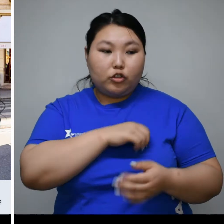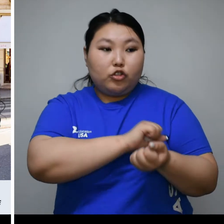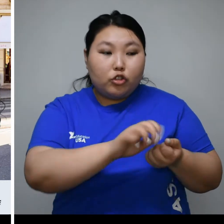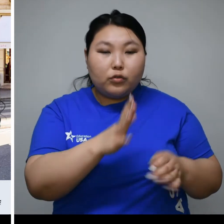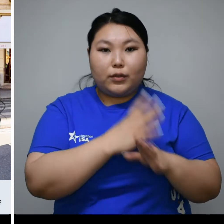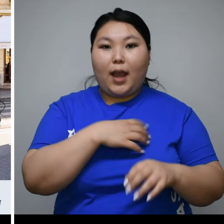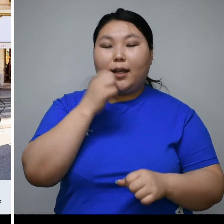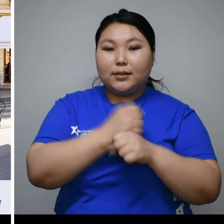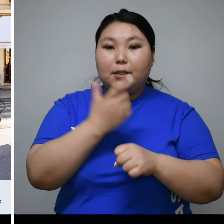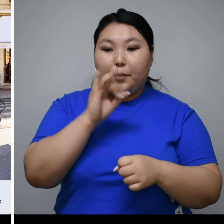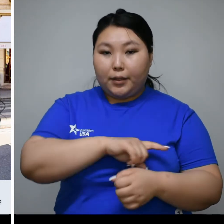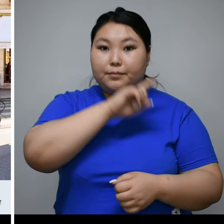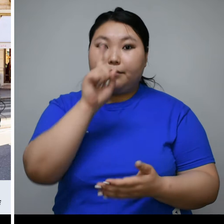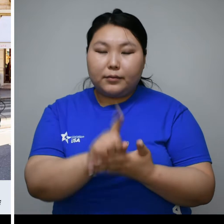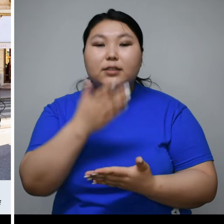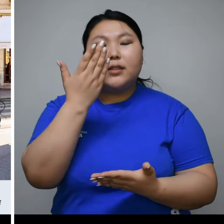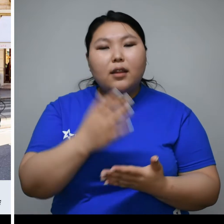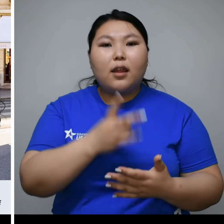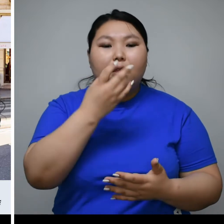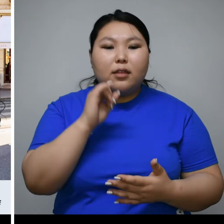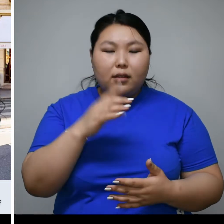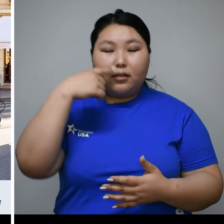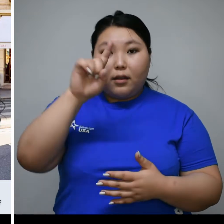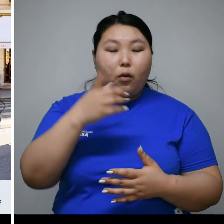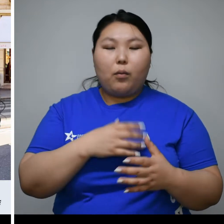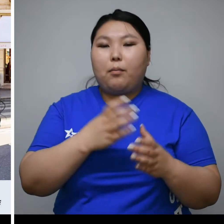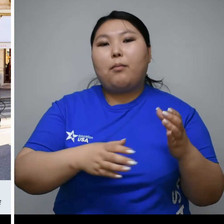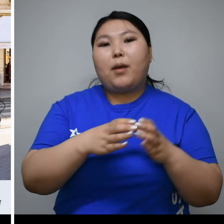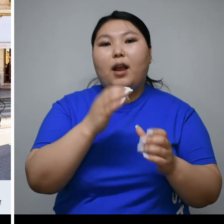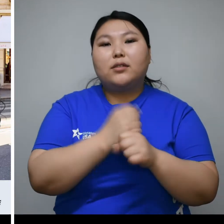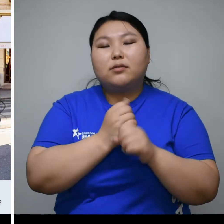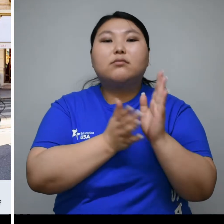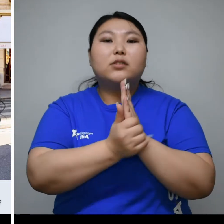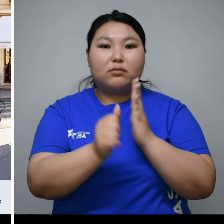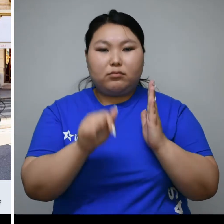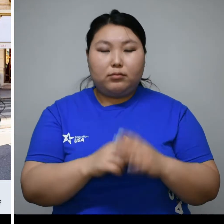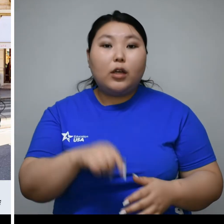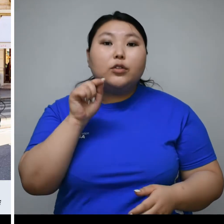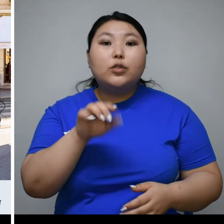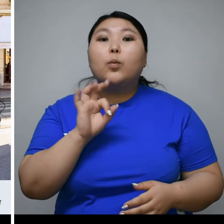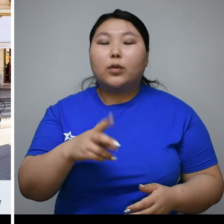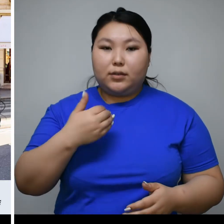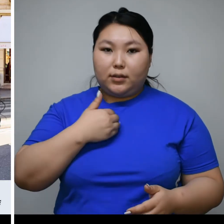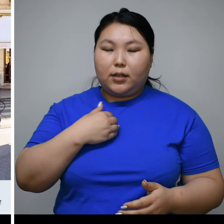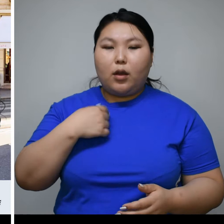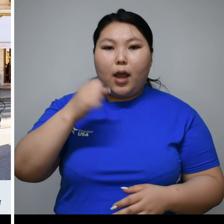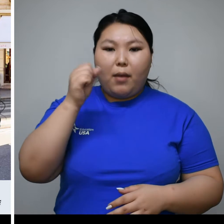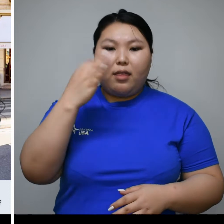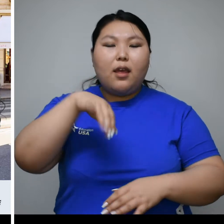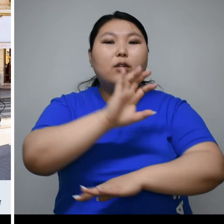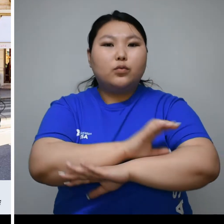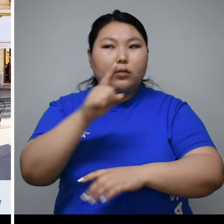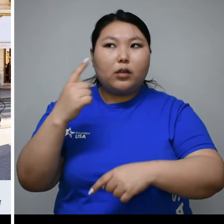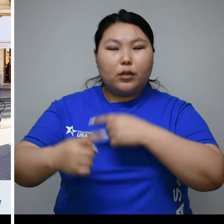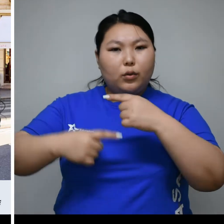төгсөөд ажлын байран дээр гараад танд нэгт тавигдах зүйл бол багаар ажиллах чадвар байгаа. За тэр нь бол надаа Америкийн